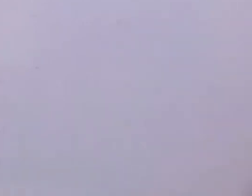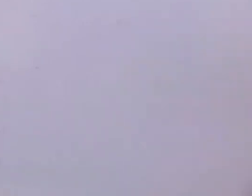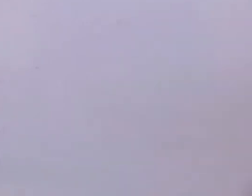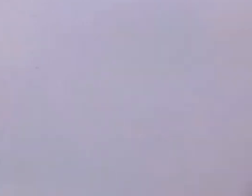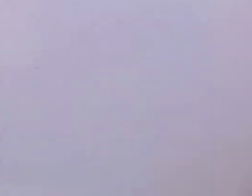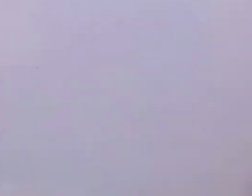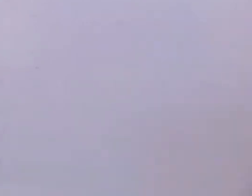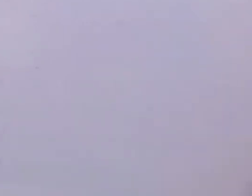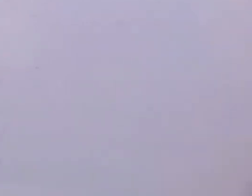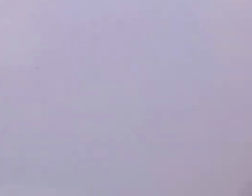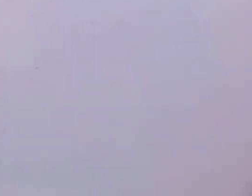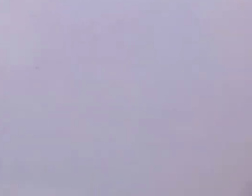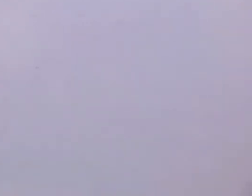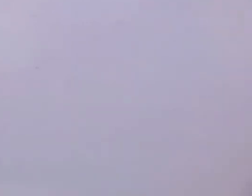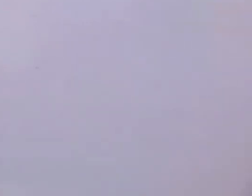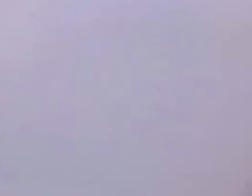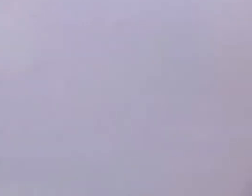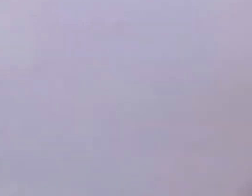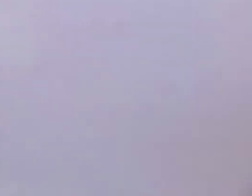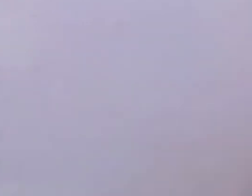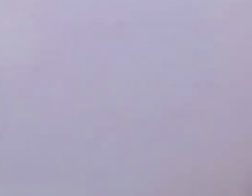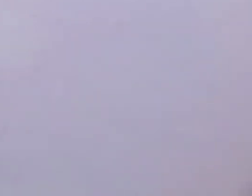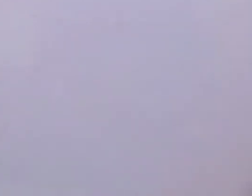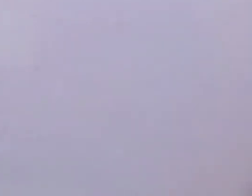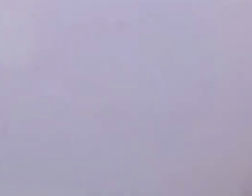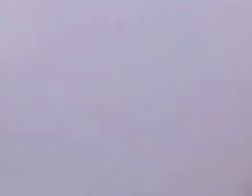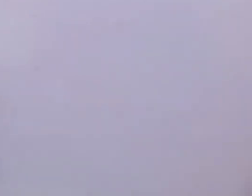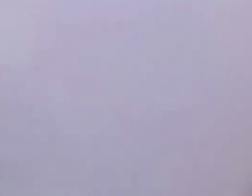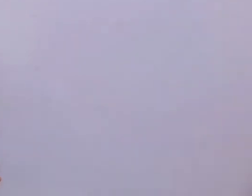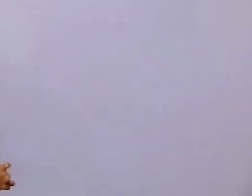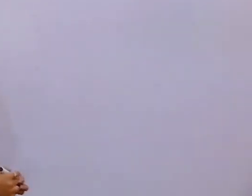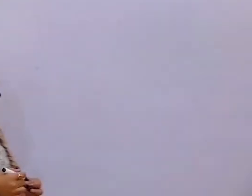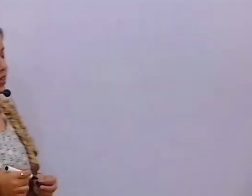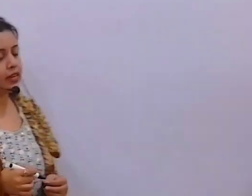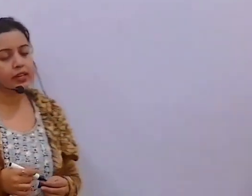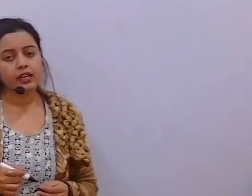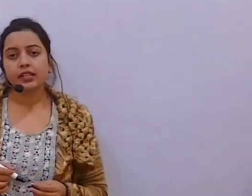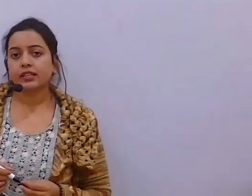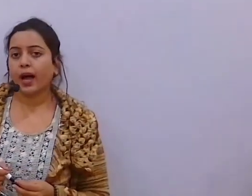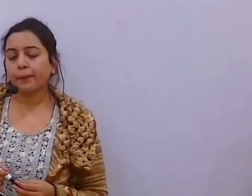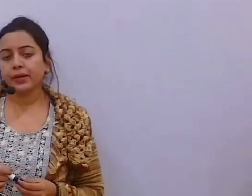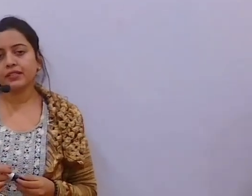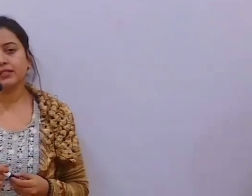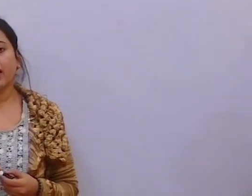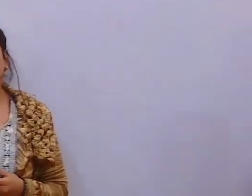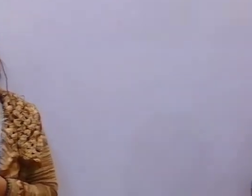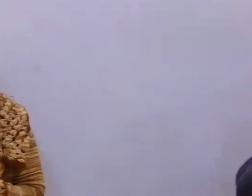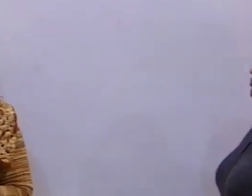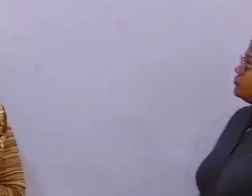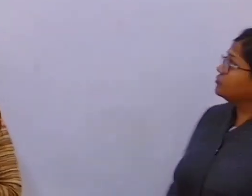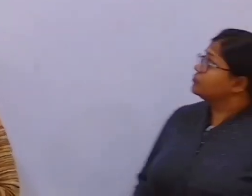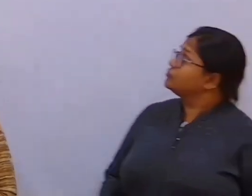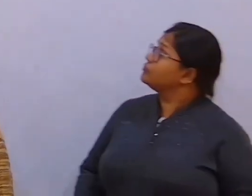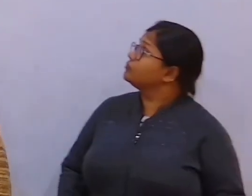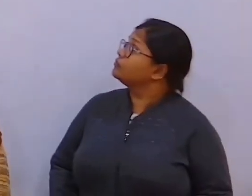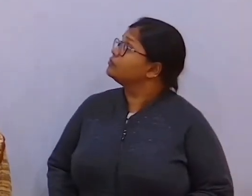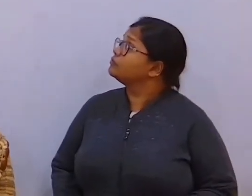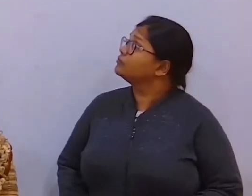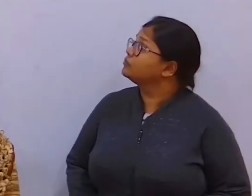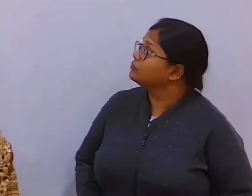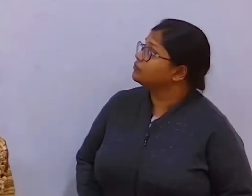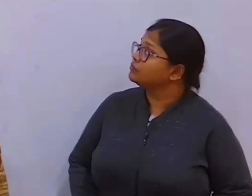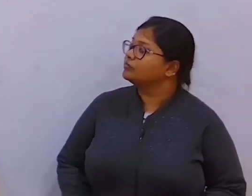ये इसका मतलब क्या है, है ना। तापीय सिद्धांत क्या होता है? तापीय सिद्धांत ऐसा सिद्धांत